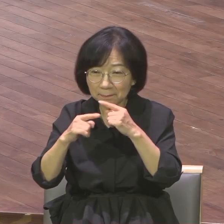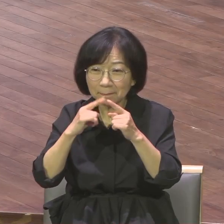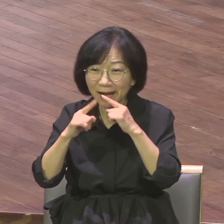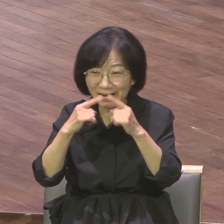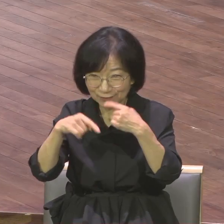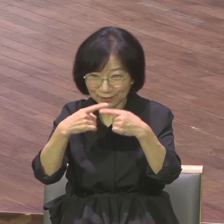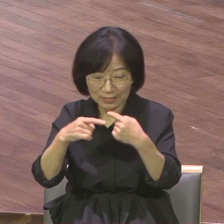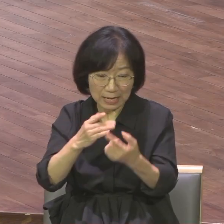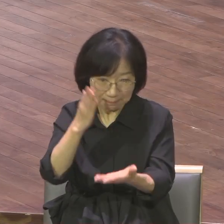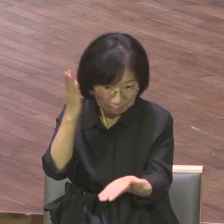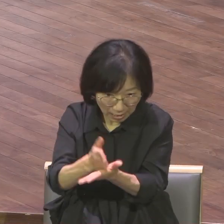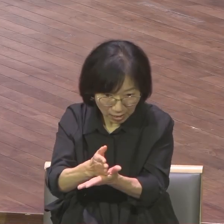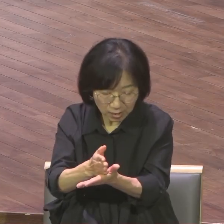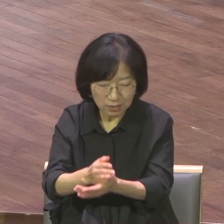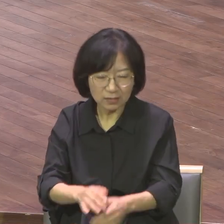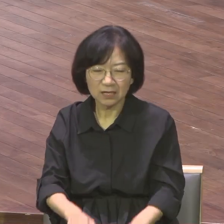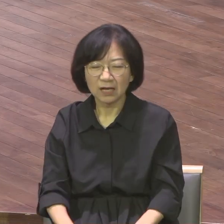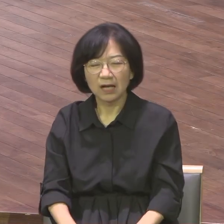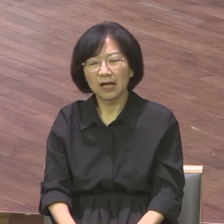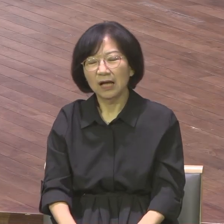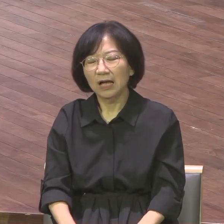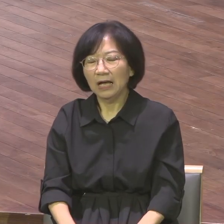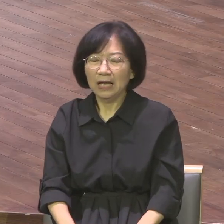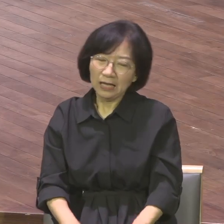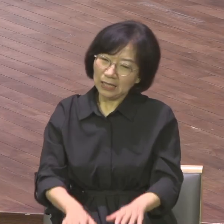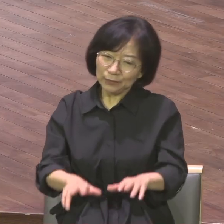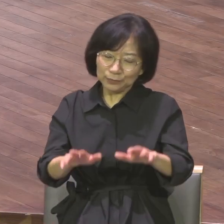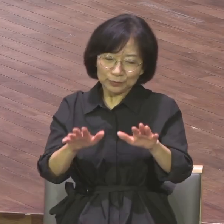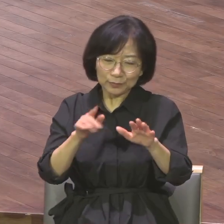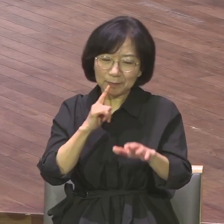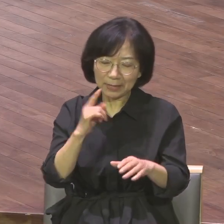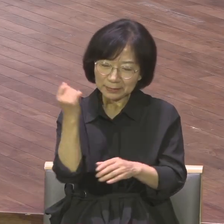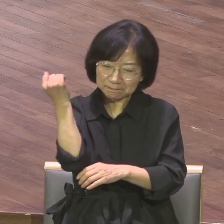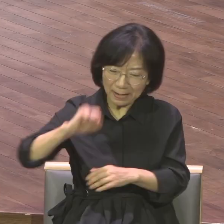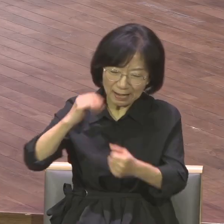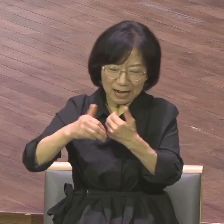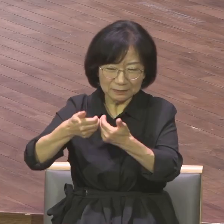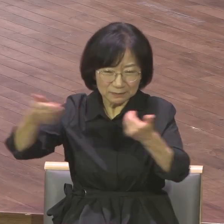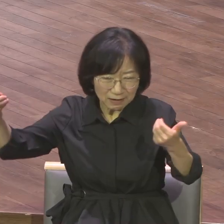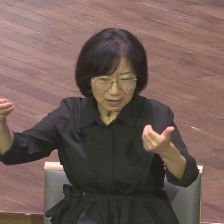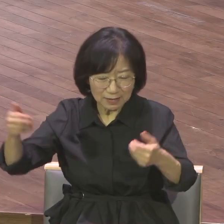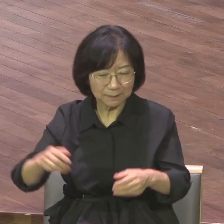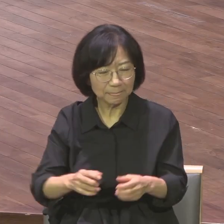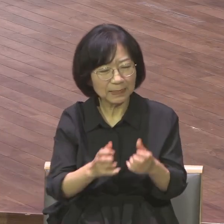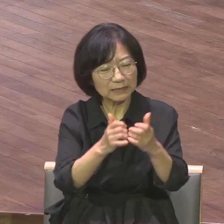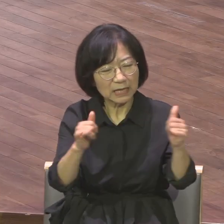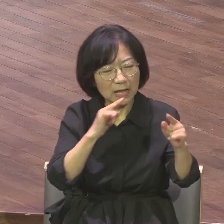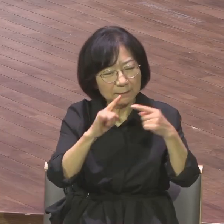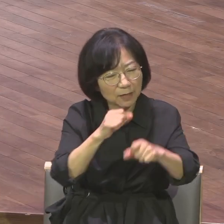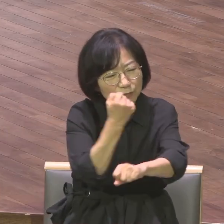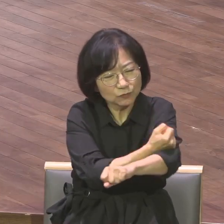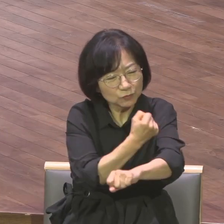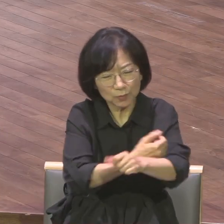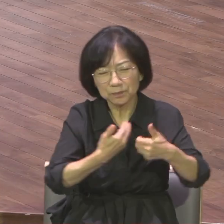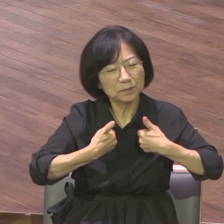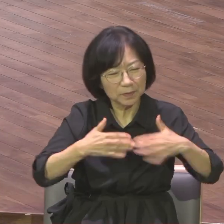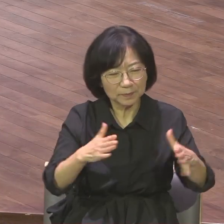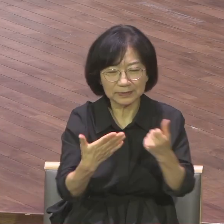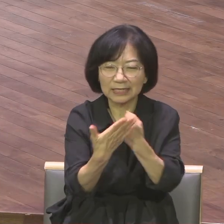이번에는 인간의 행위나 노력이 전혀 필요가 없는 은혜 언약을